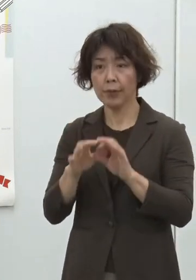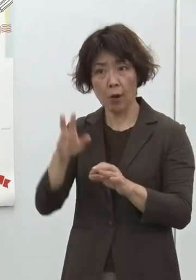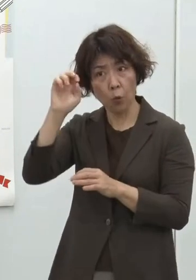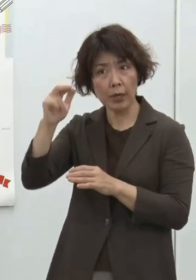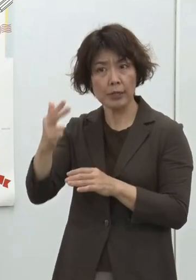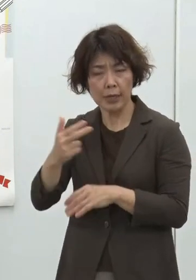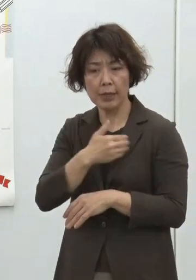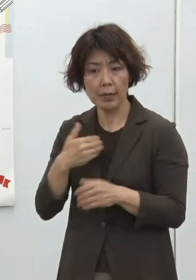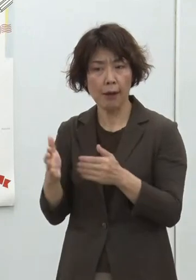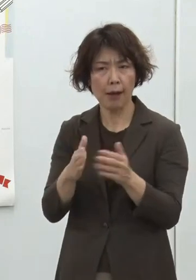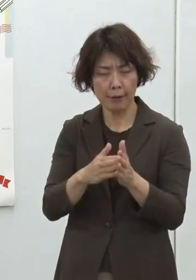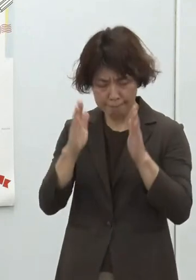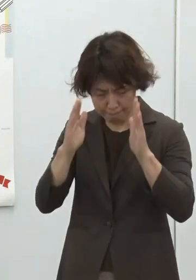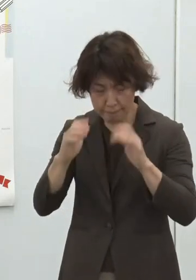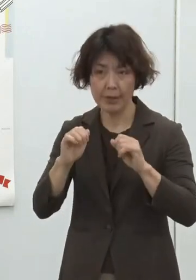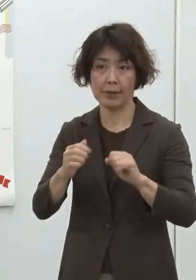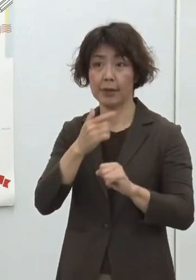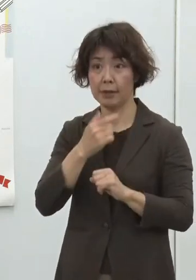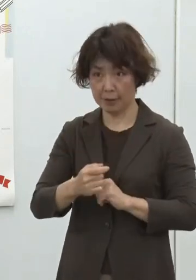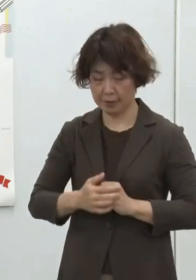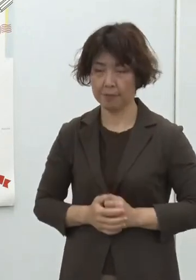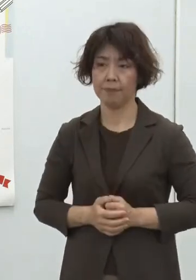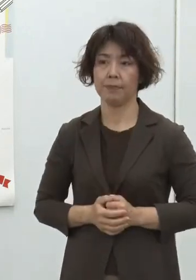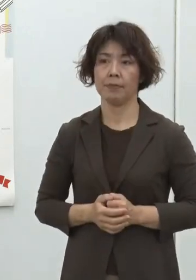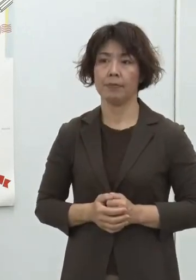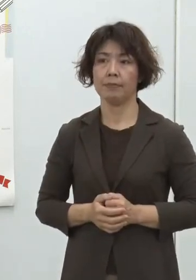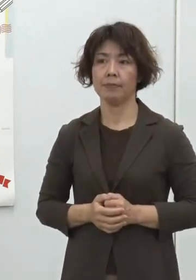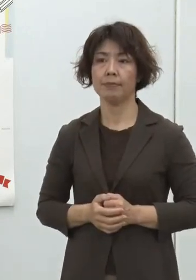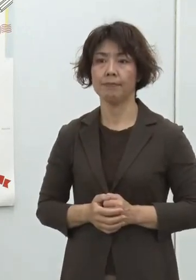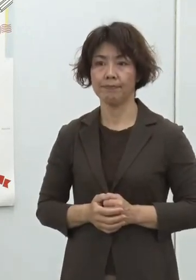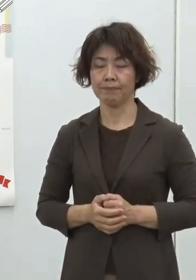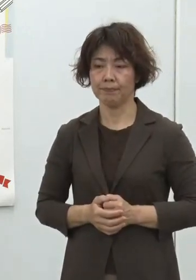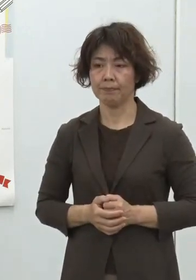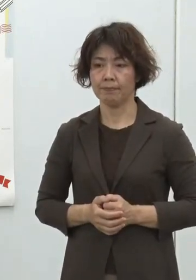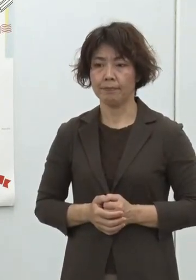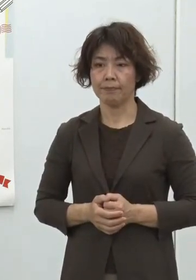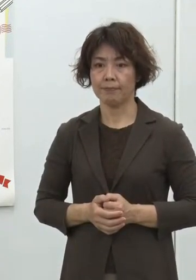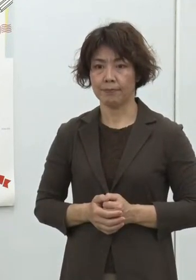というのをしっかりやっていきたいと思っております。以上です。